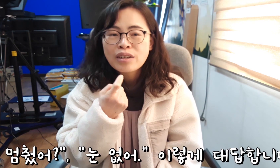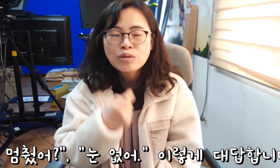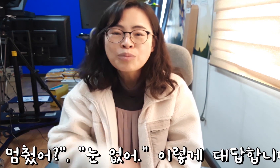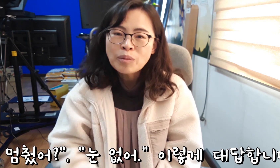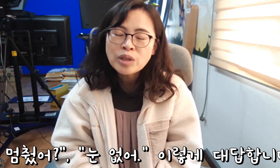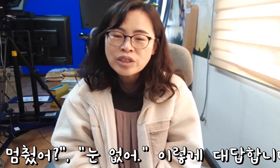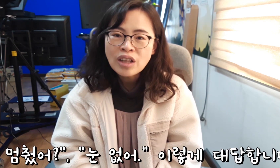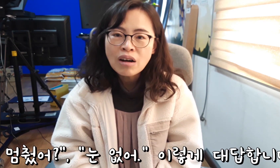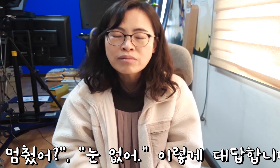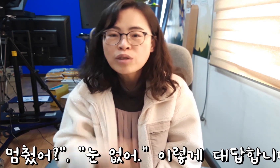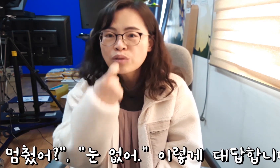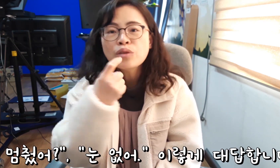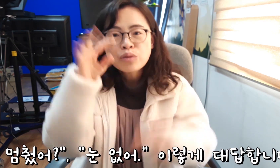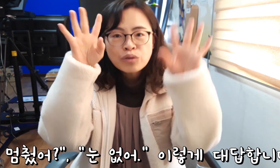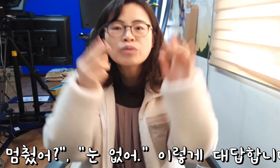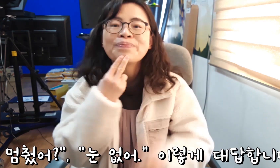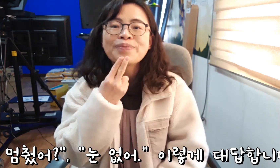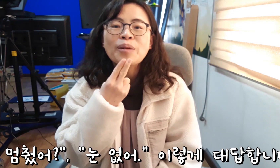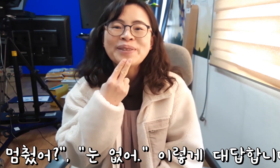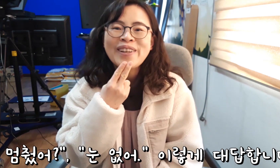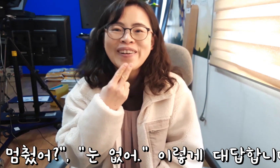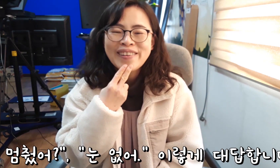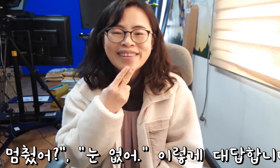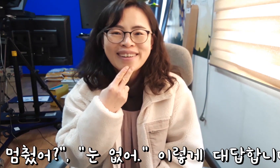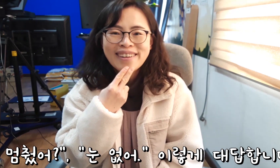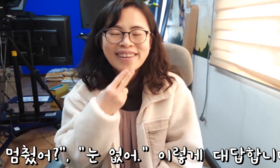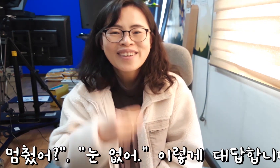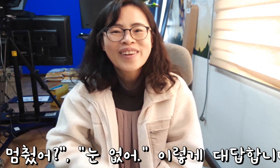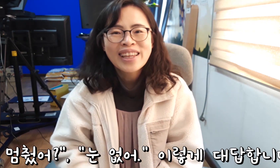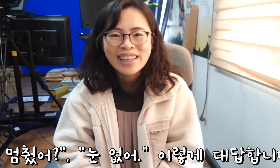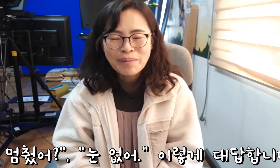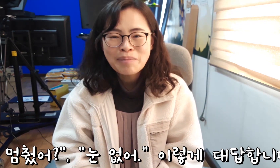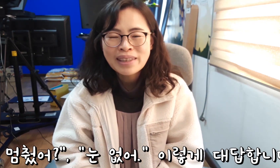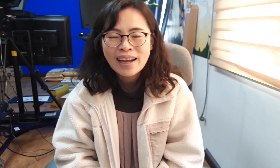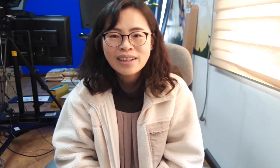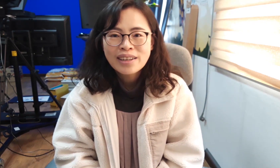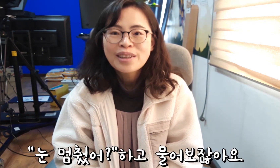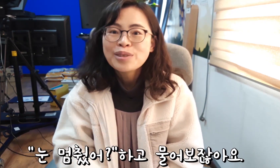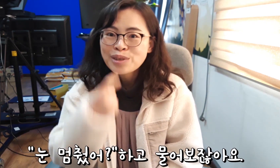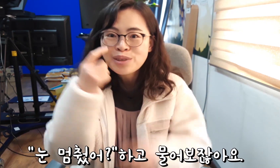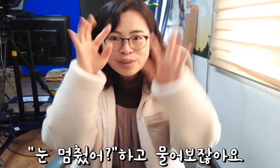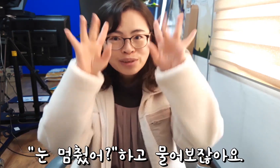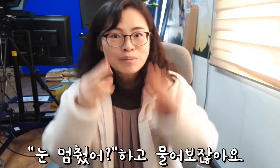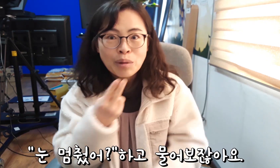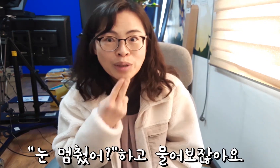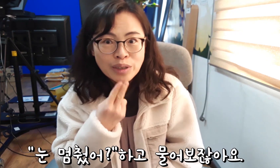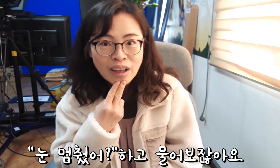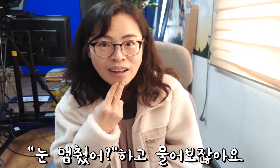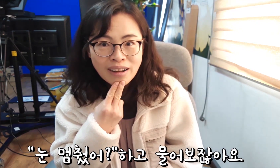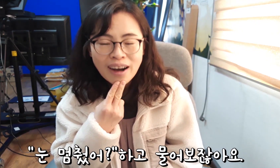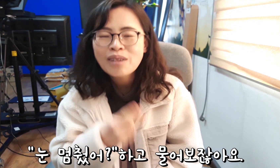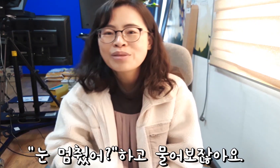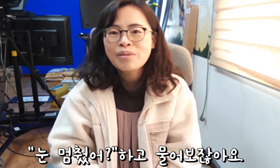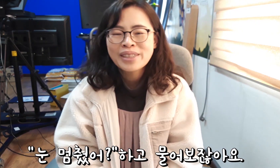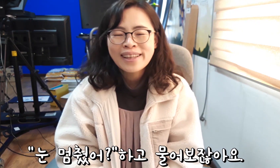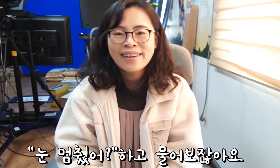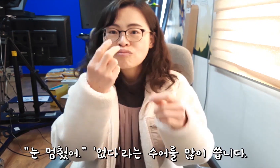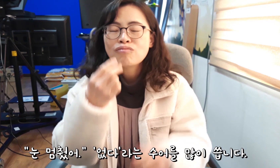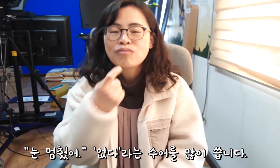눈 멈췄어? 눈 없어? 이렇게 대답합니다. 눈 멈췄어? 하고 물어보잖아요.